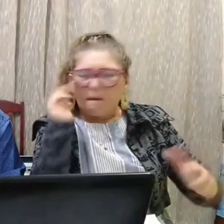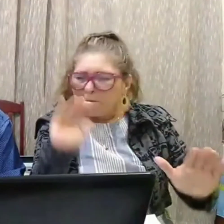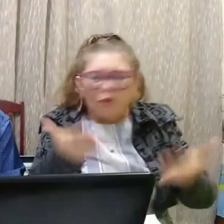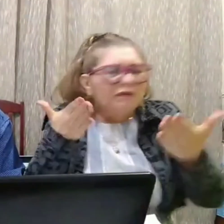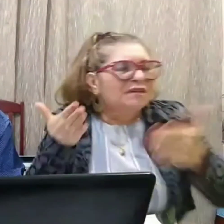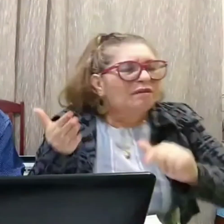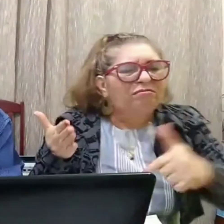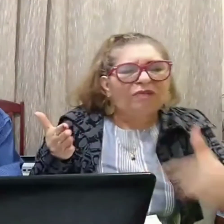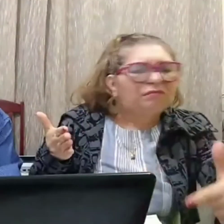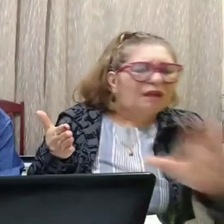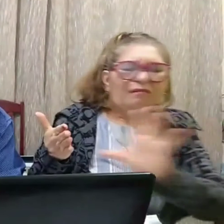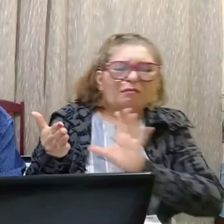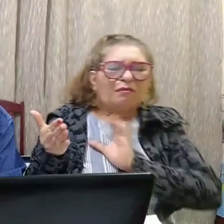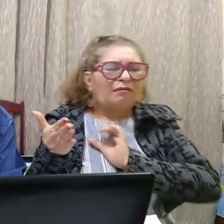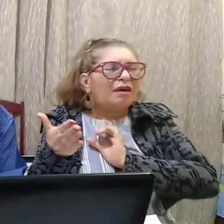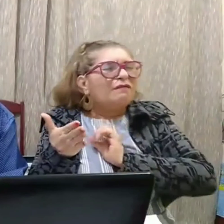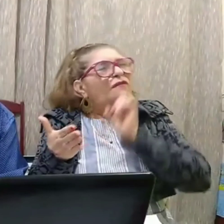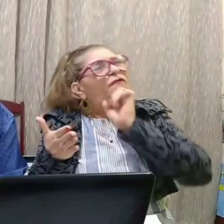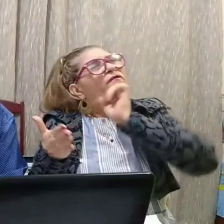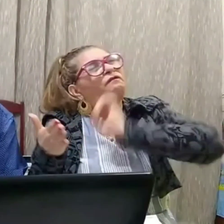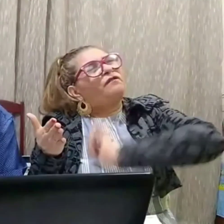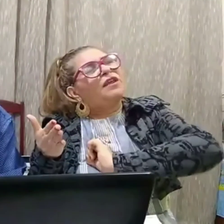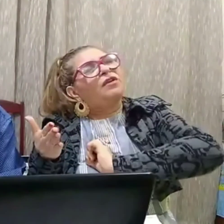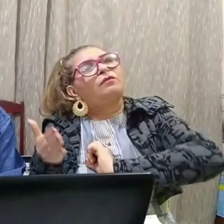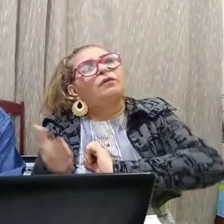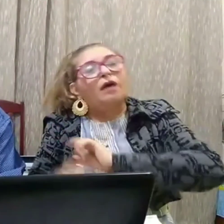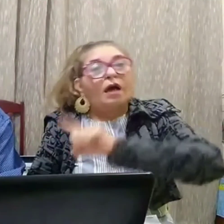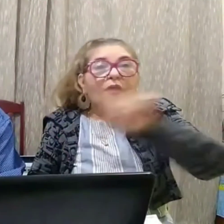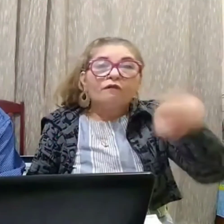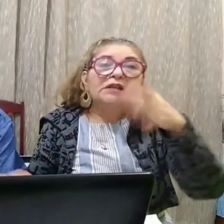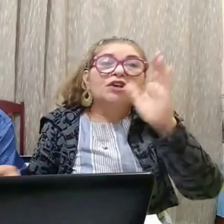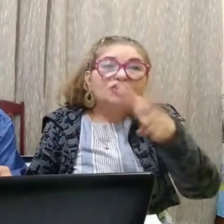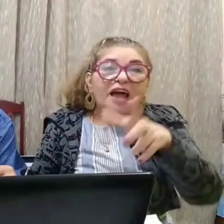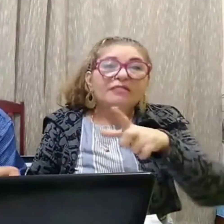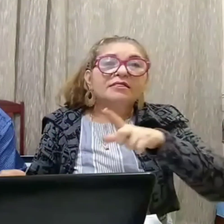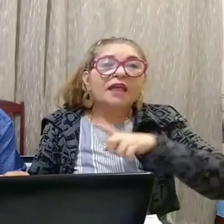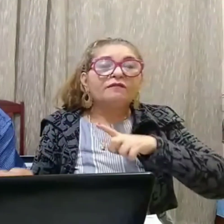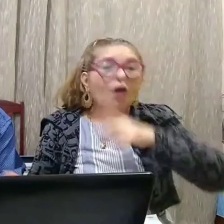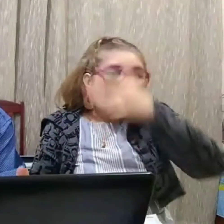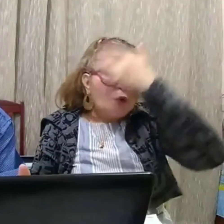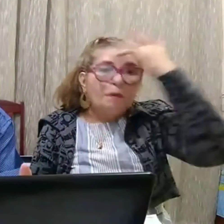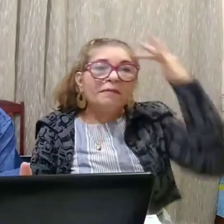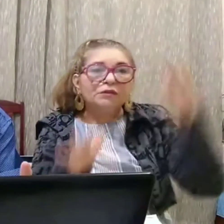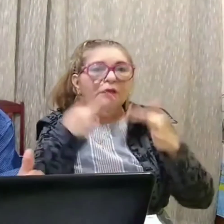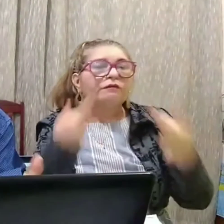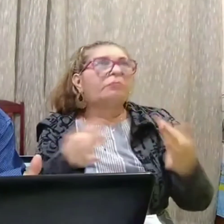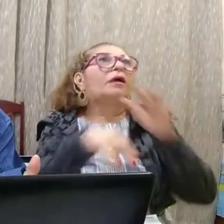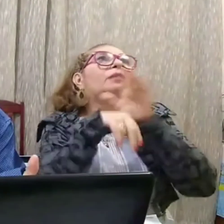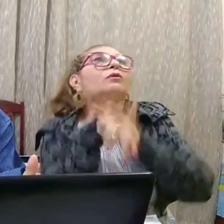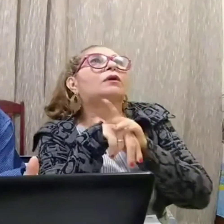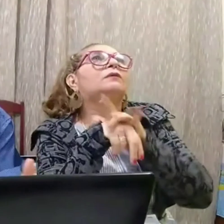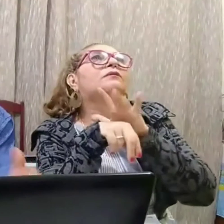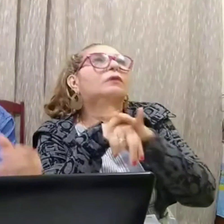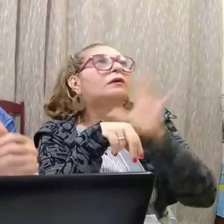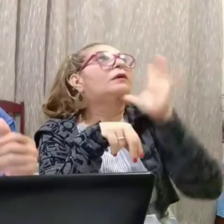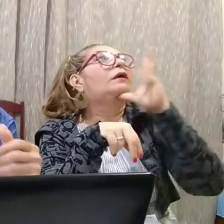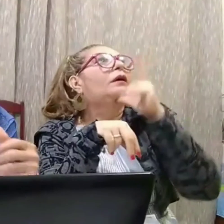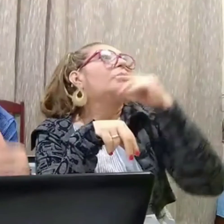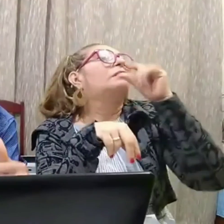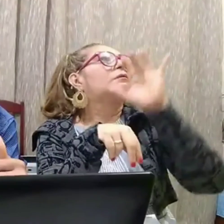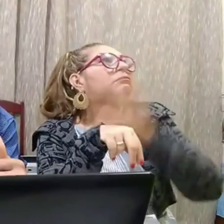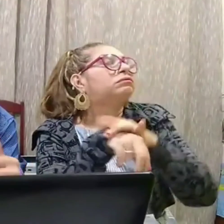do amor. Você que já teve um parente que ficou doente por muito tempo, entende isso, né?